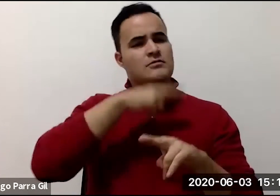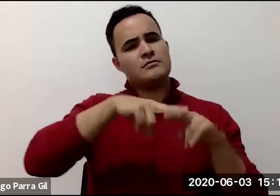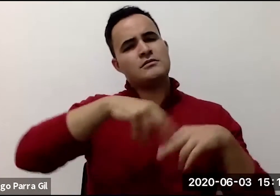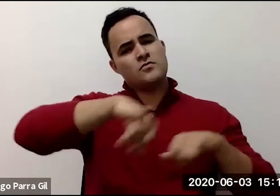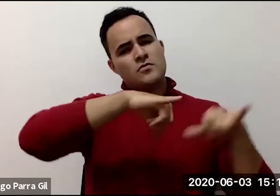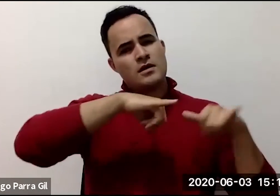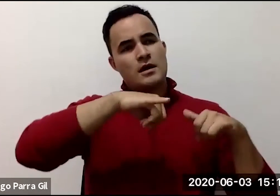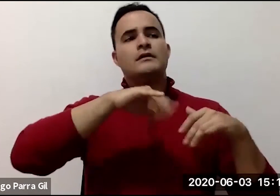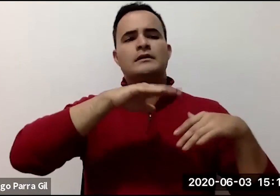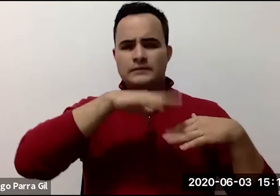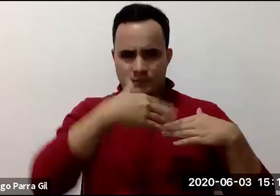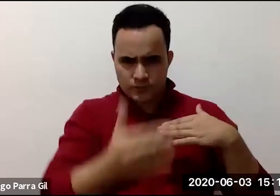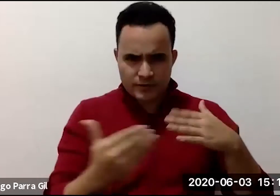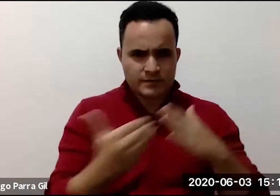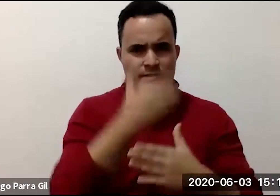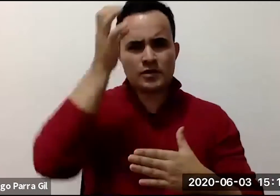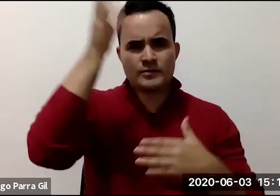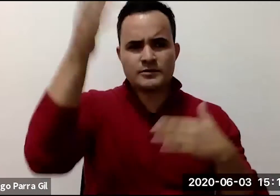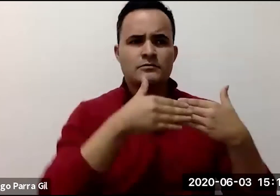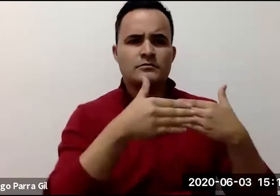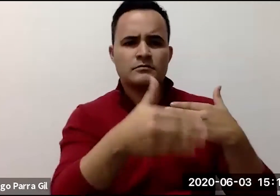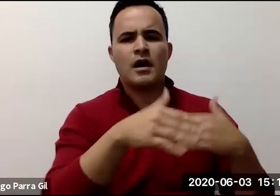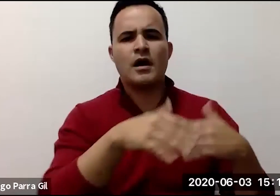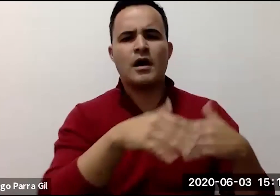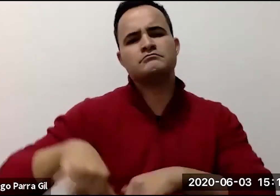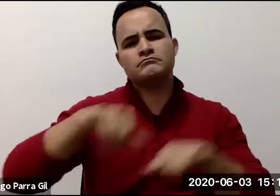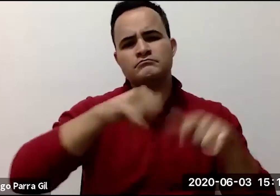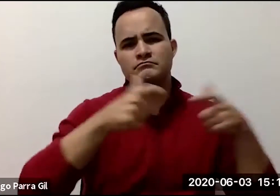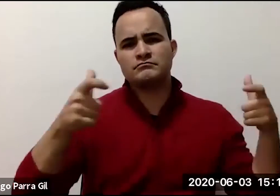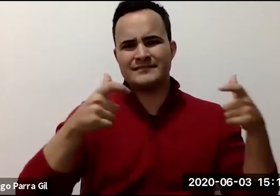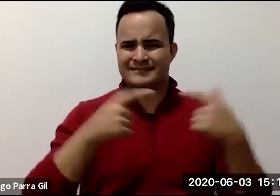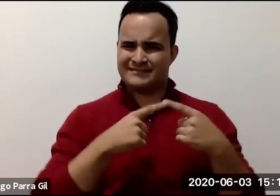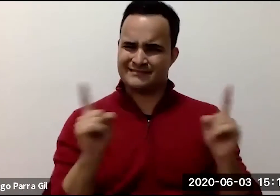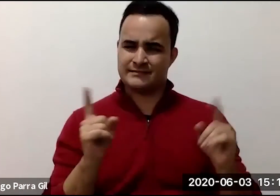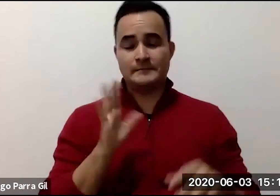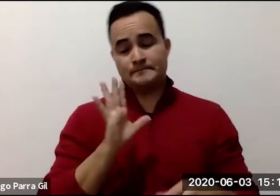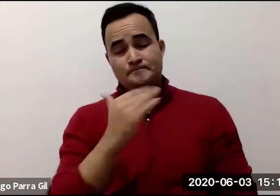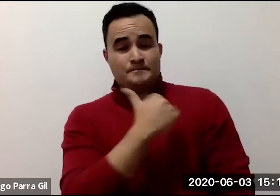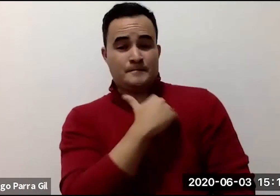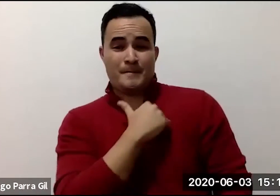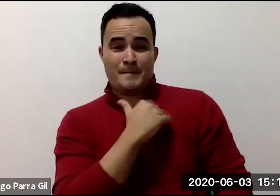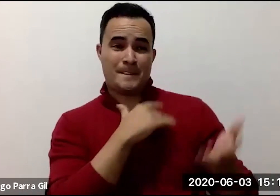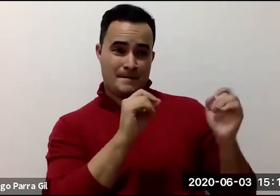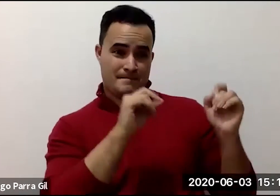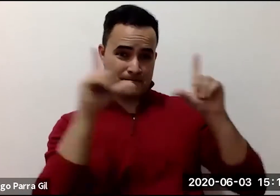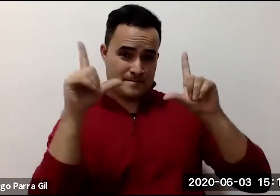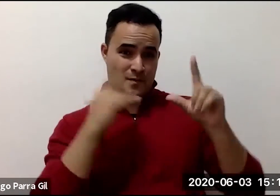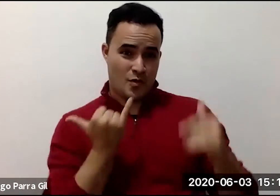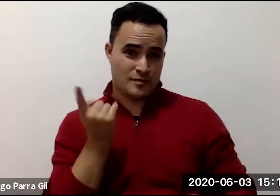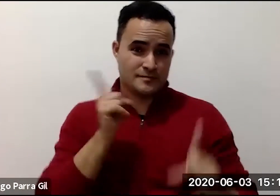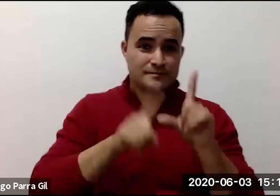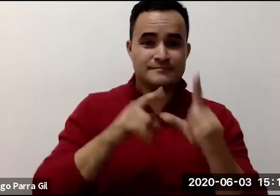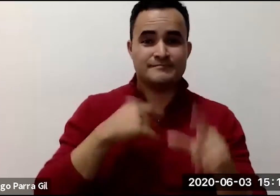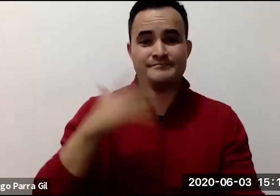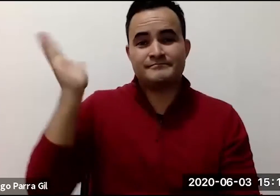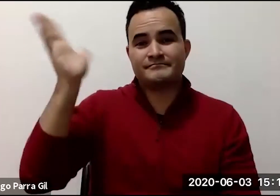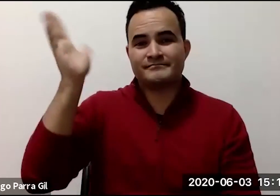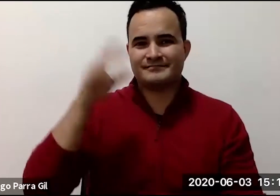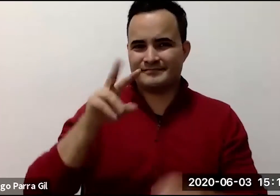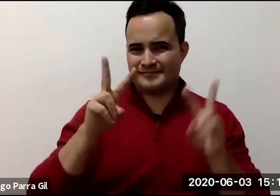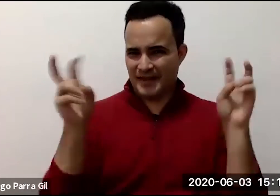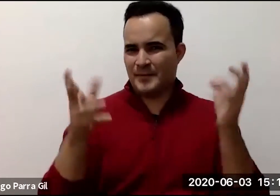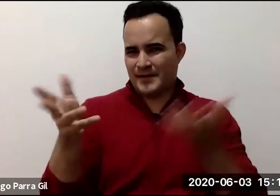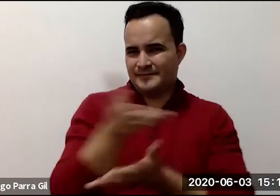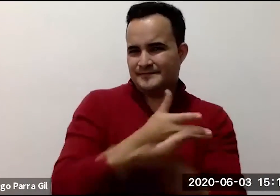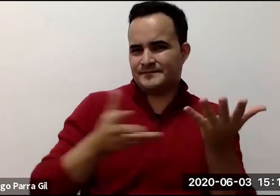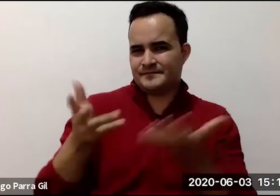conversatorio a que hablemos de la nueva normalidad, yo comparto, yo